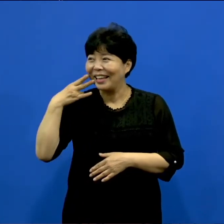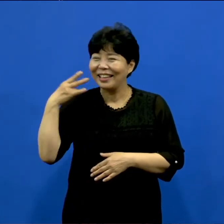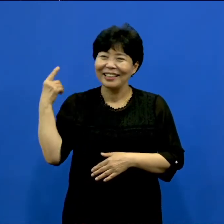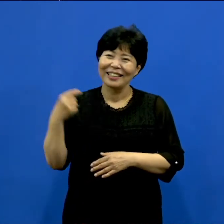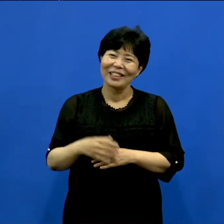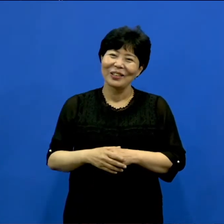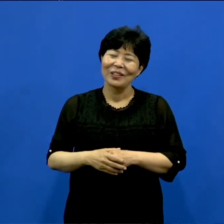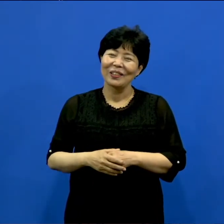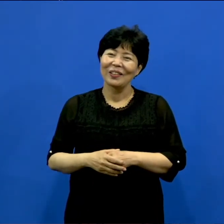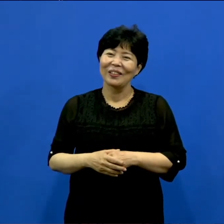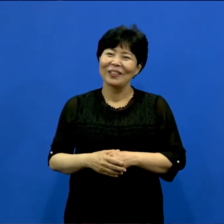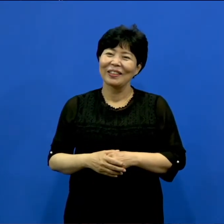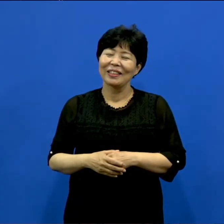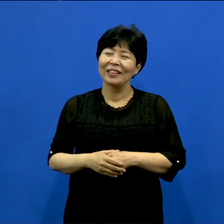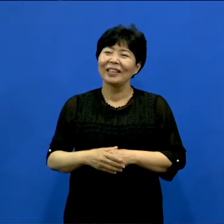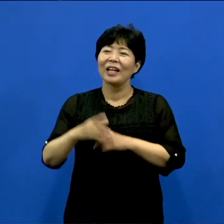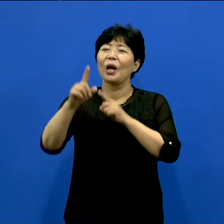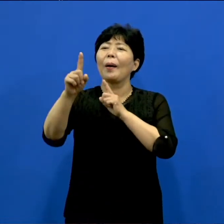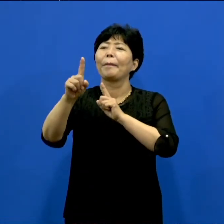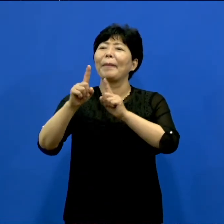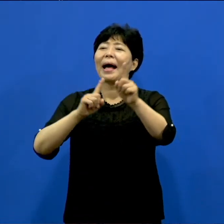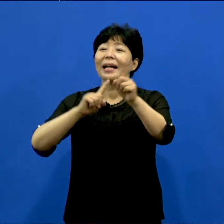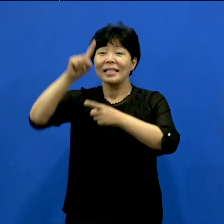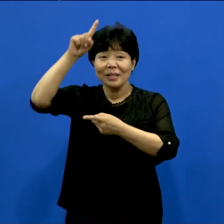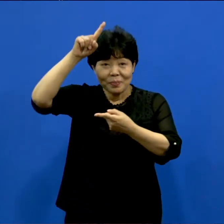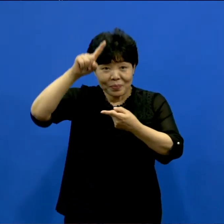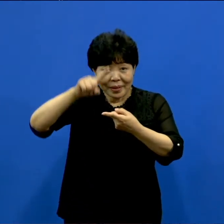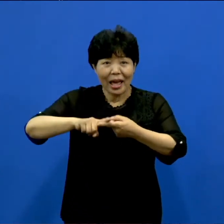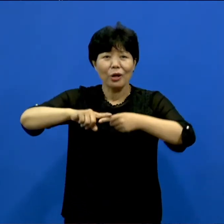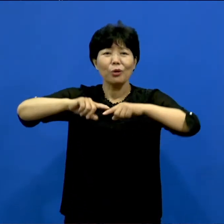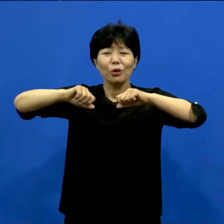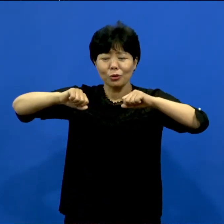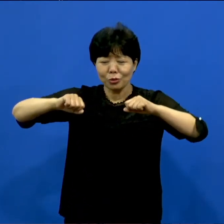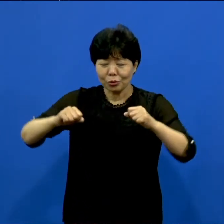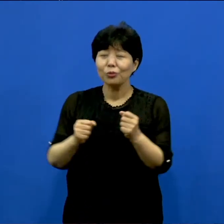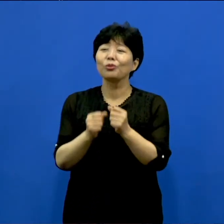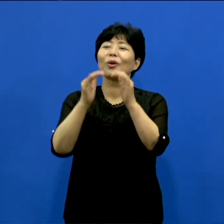오늘 설교한 대로 여러분 말씀대로 순종하려고 하는 사람이에요.